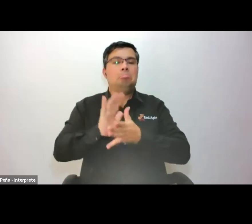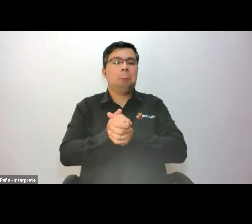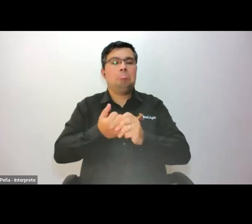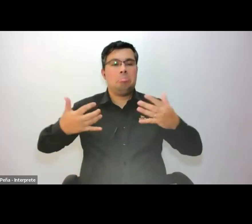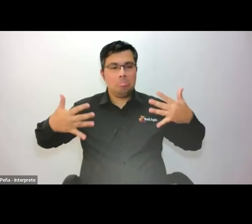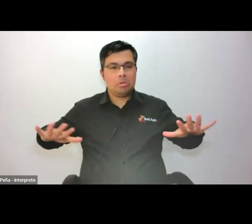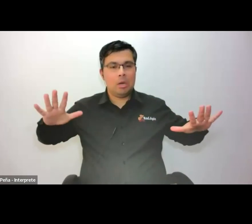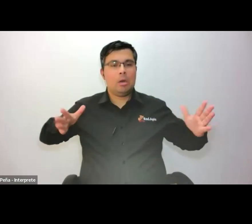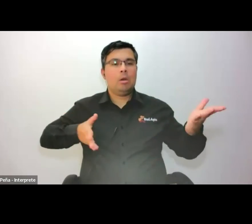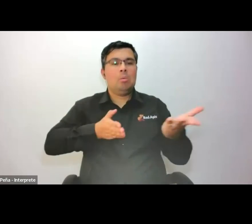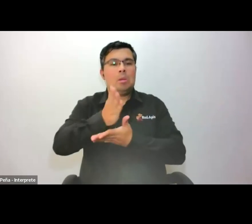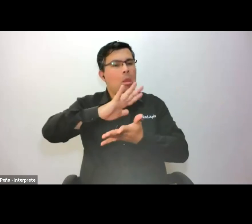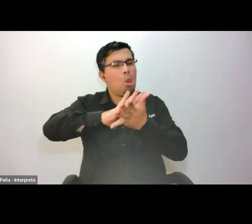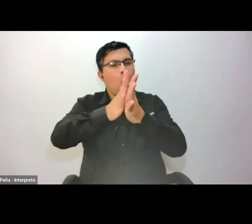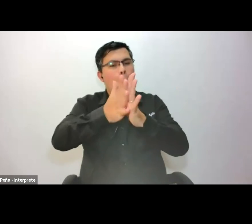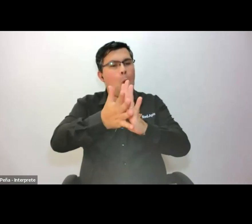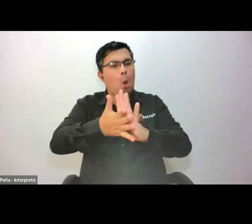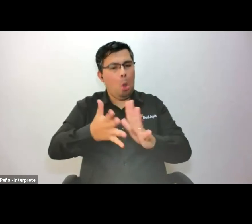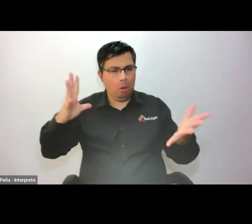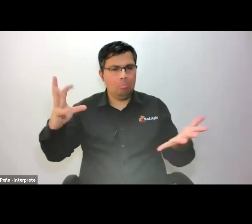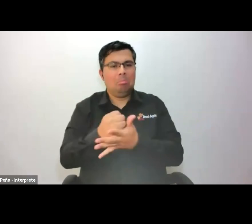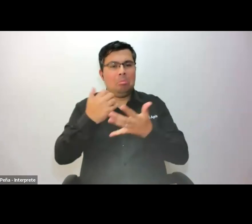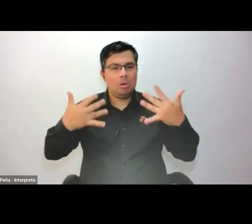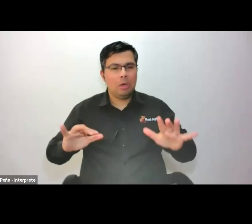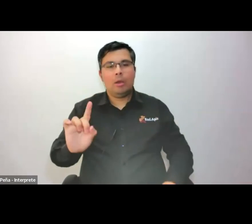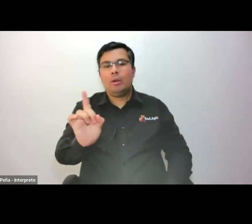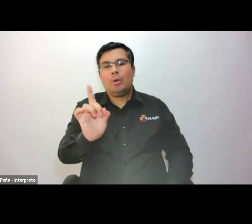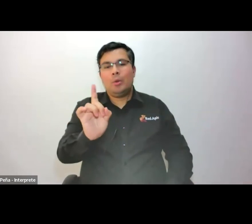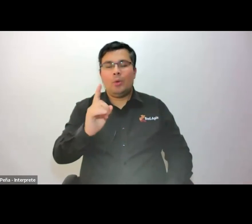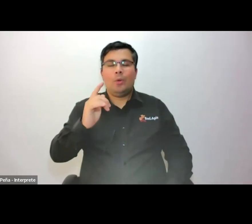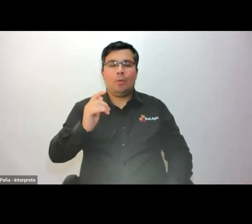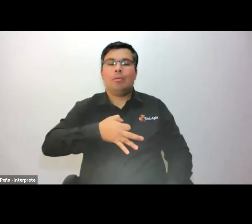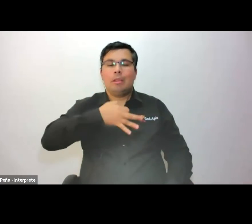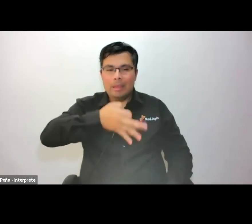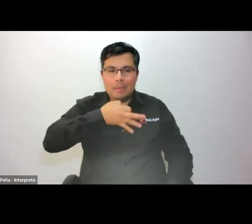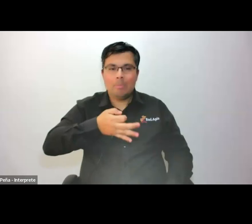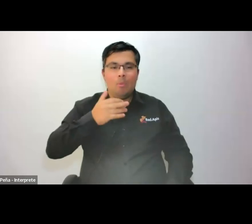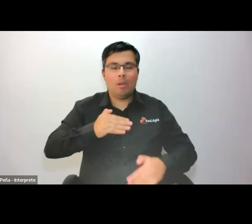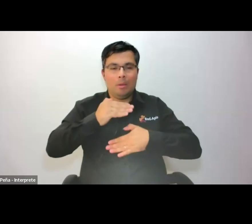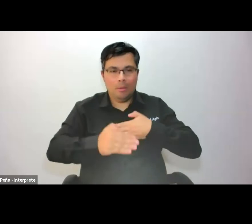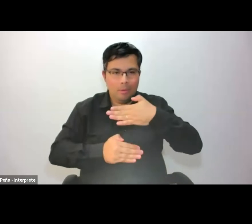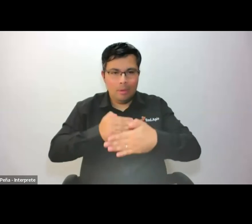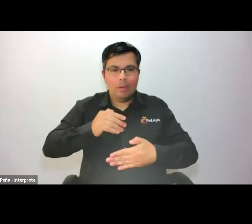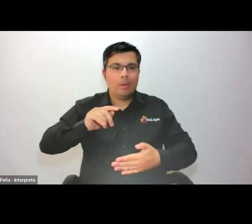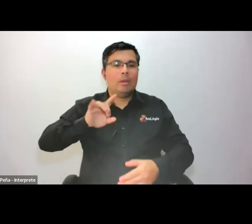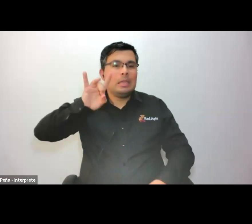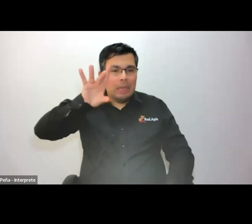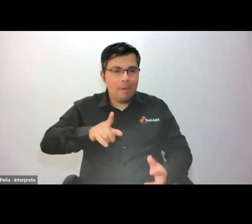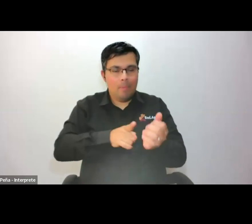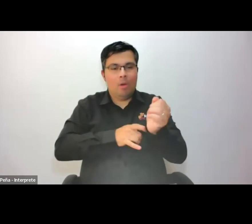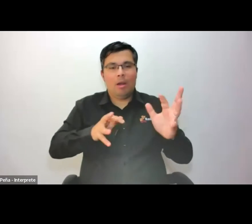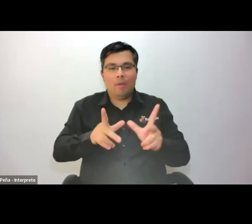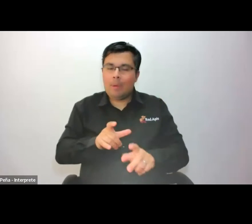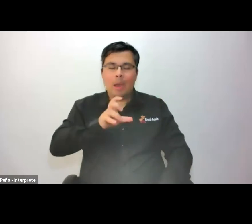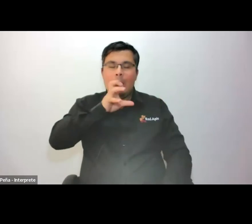elementos. Insistir, es un proceso. Sabemos que las familias han tenido mucha paciencia, han esperado mucho, pero también